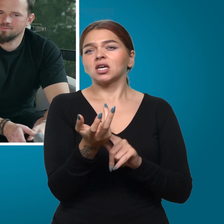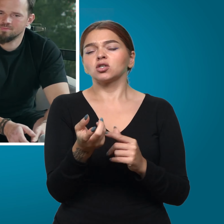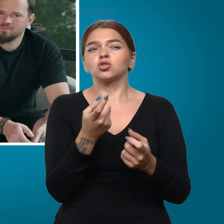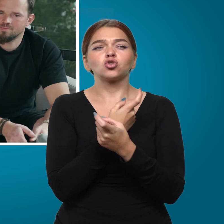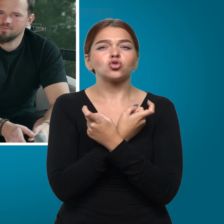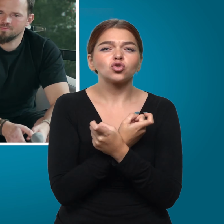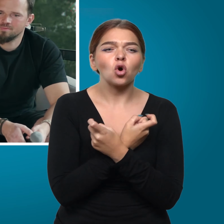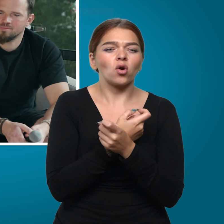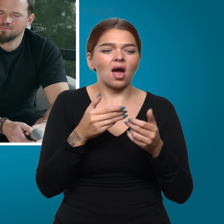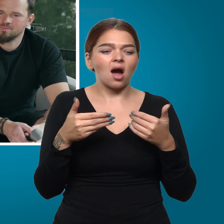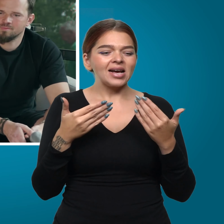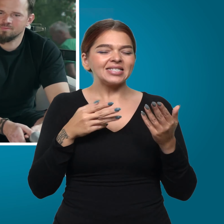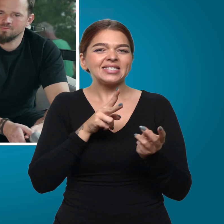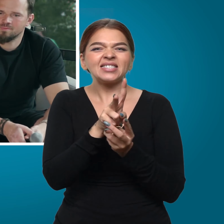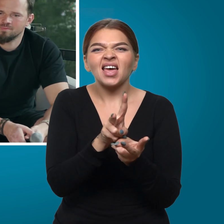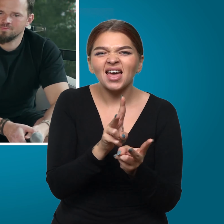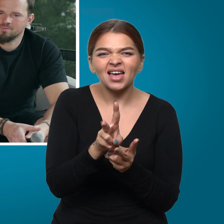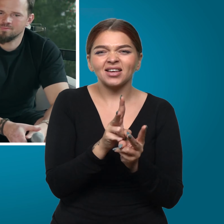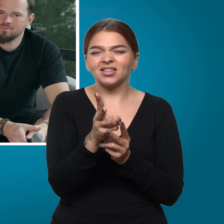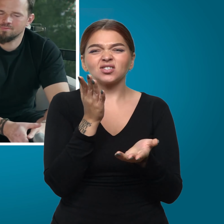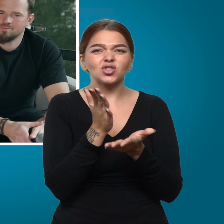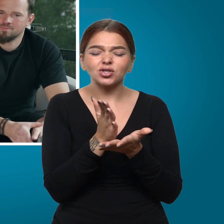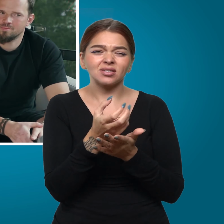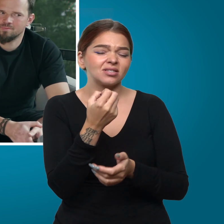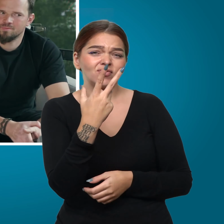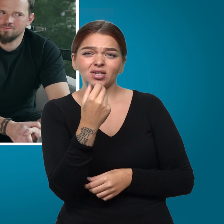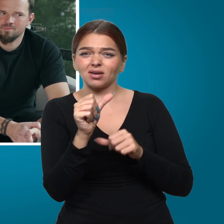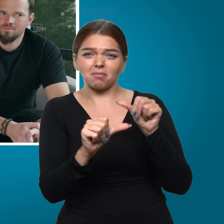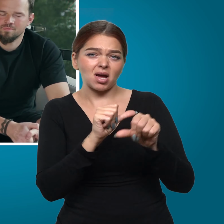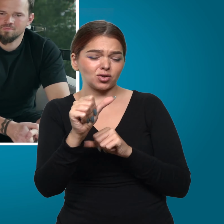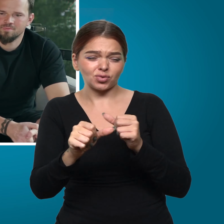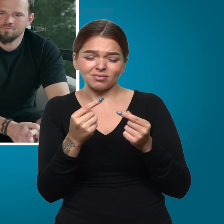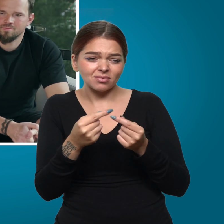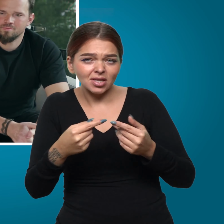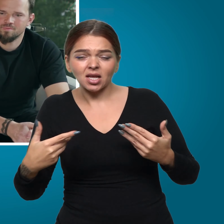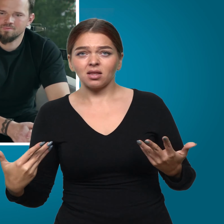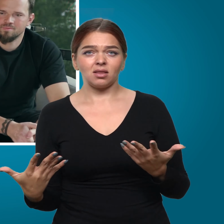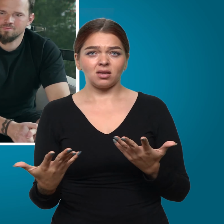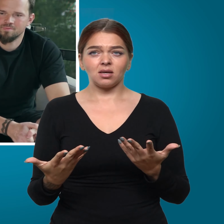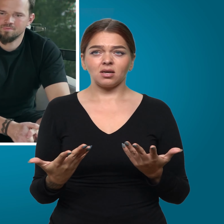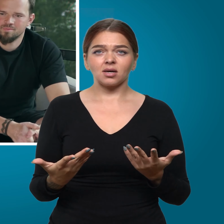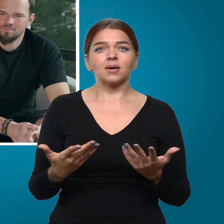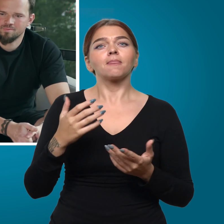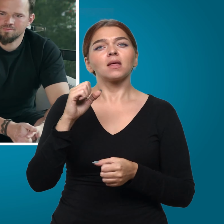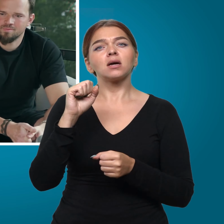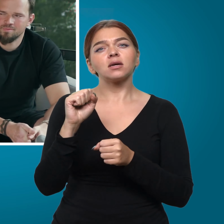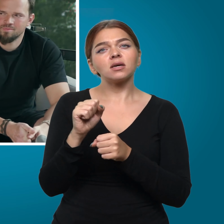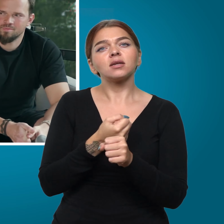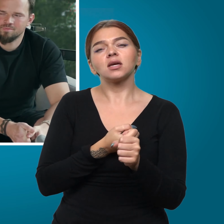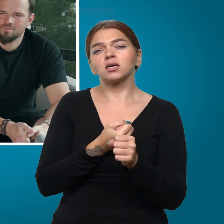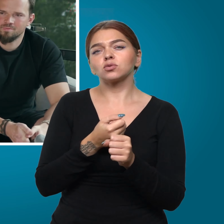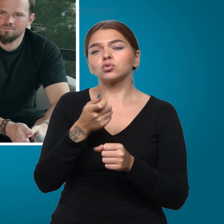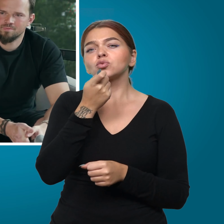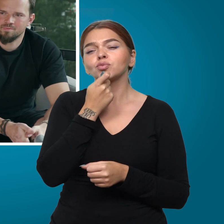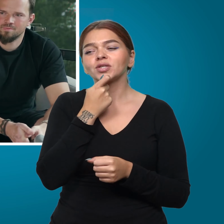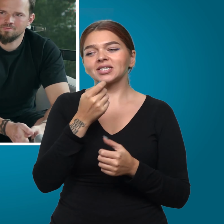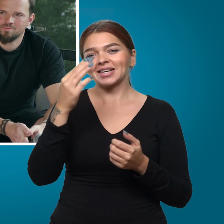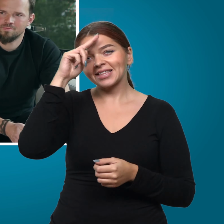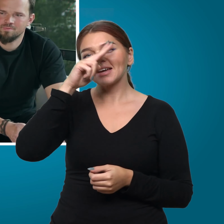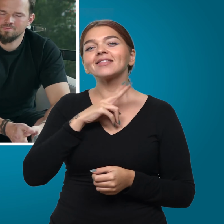ta prasme, ne 12 mečių, ne 13 mečių skaityti ir turėtų vis dėlto kažkas praeiti ir pro tėvų filtrą.